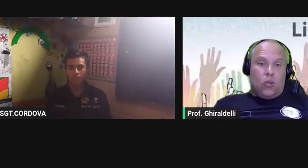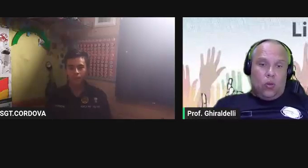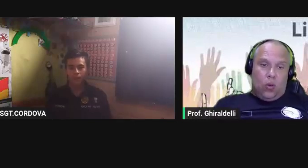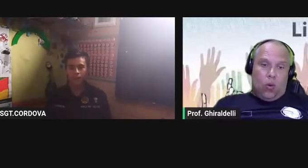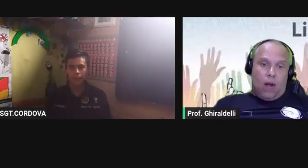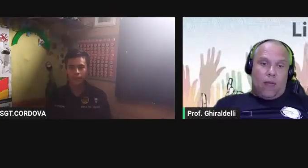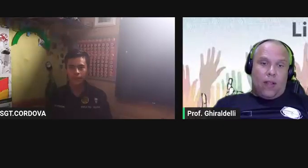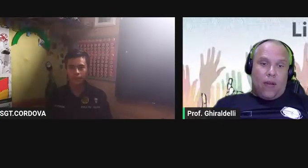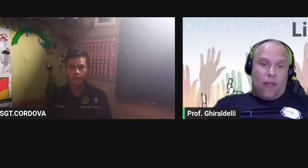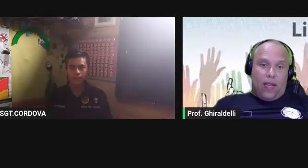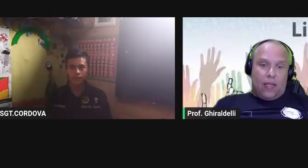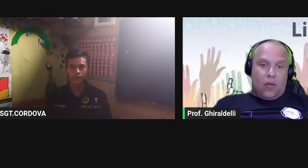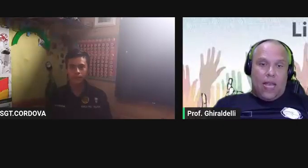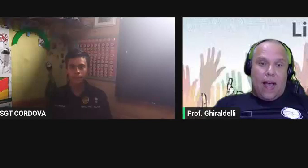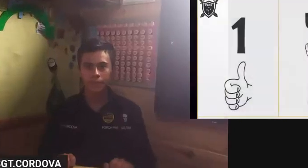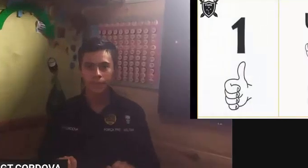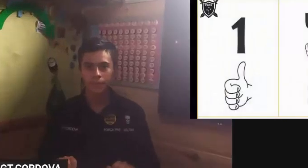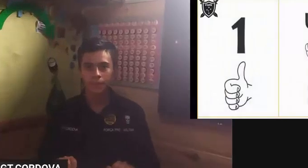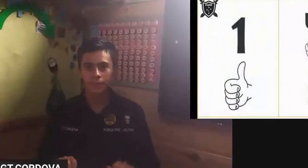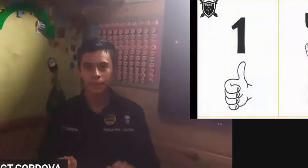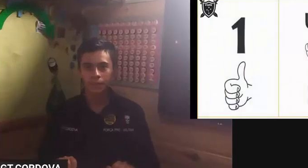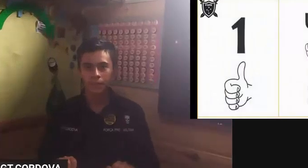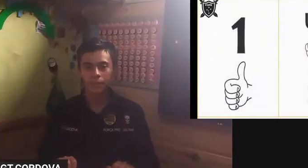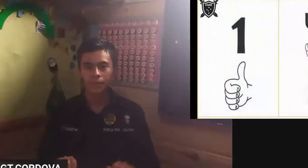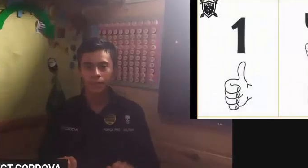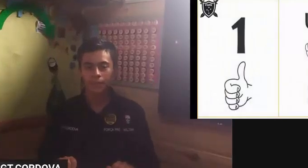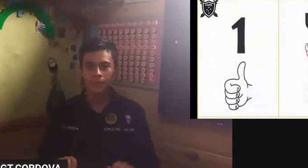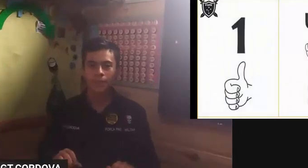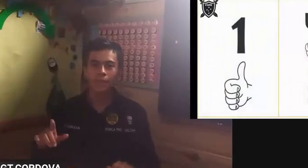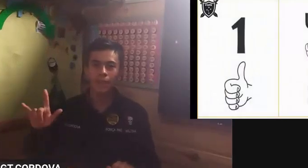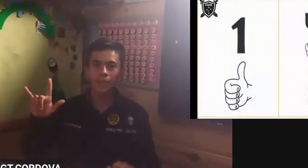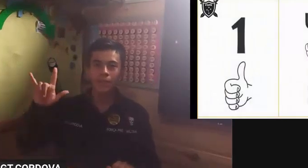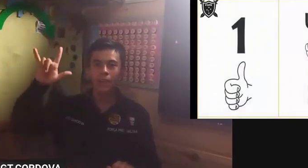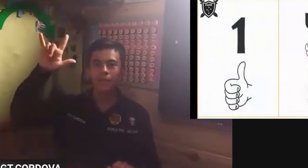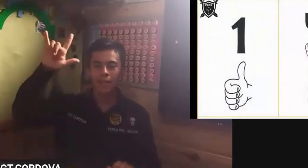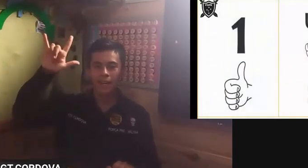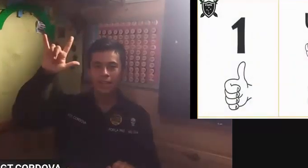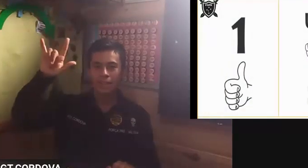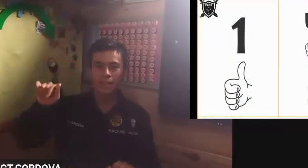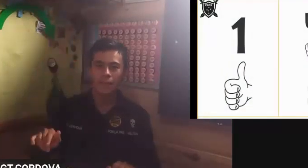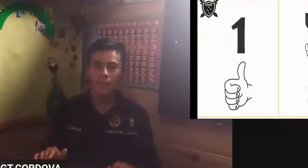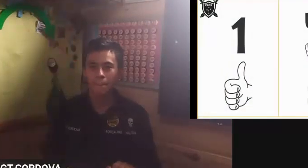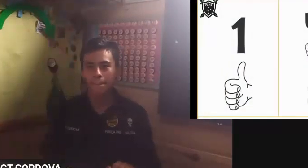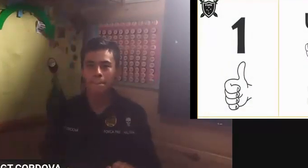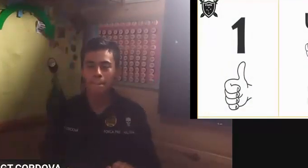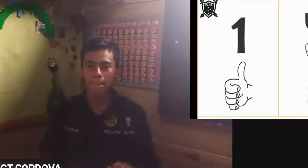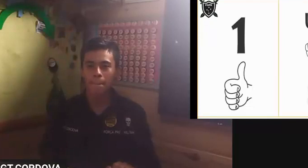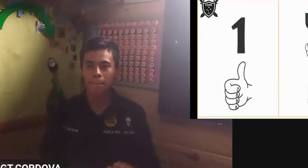que o Córdova estava falando, que é avião. Como que é avião, Córdova? Avião é assim. Exato. Então, assim,